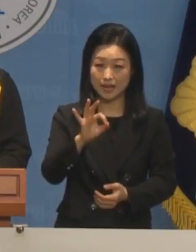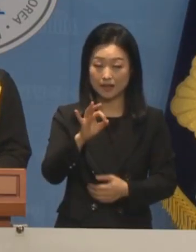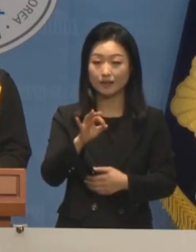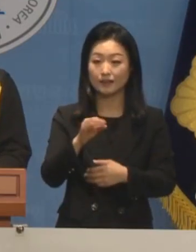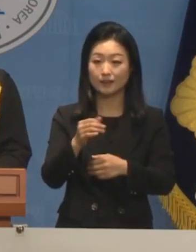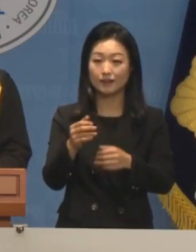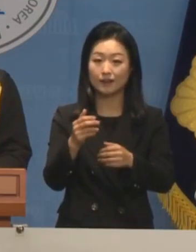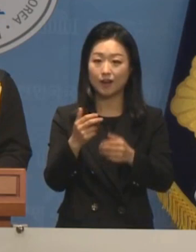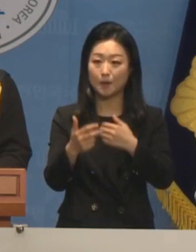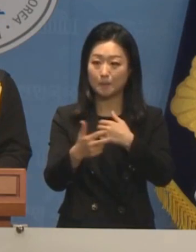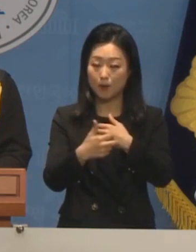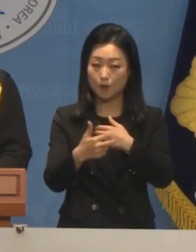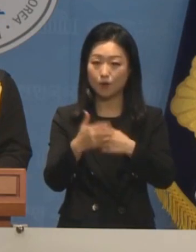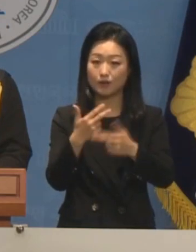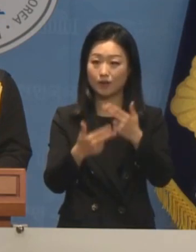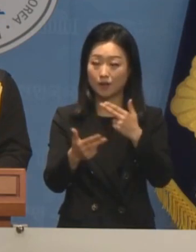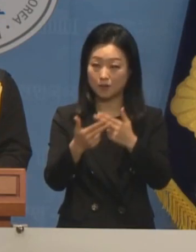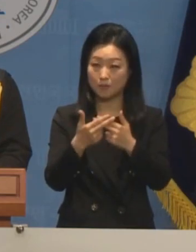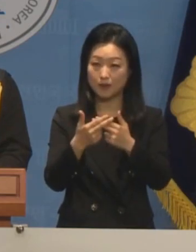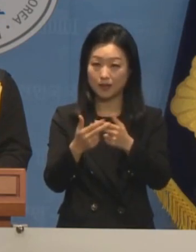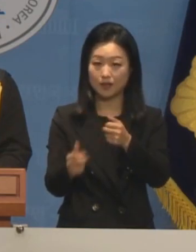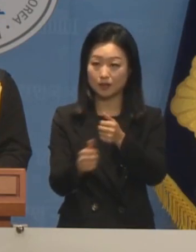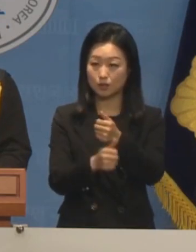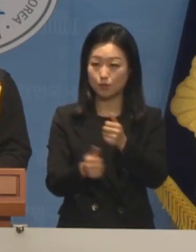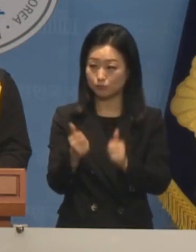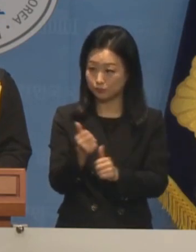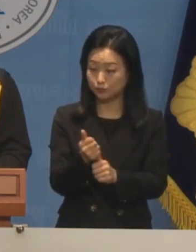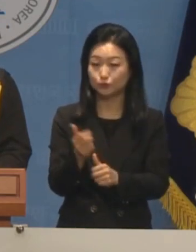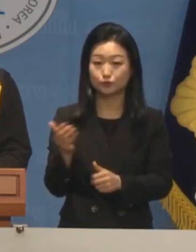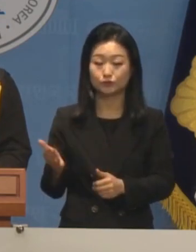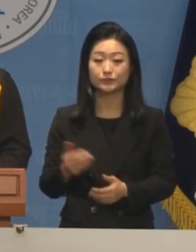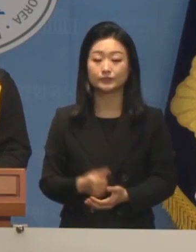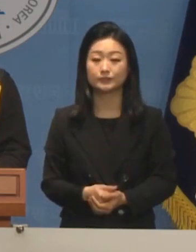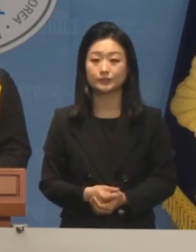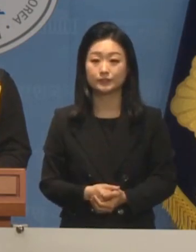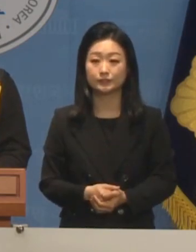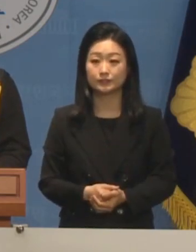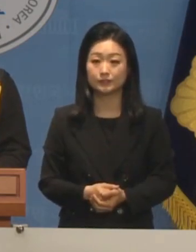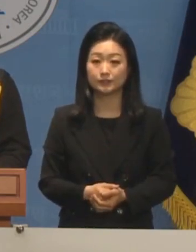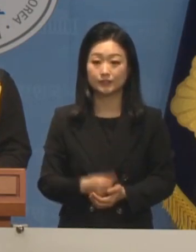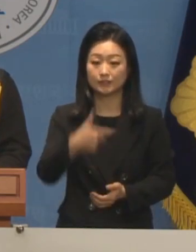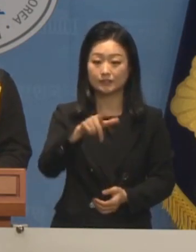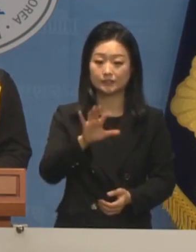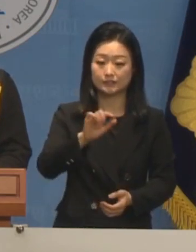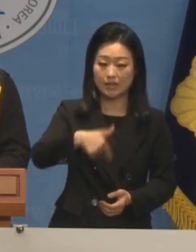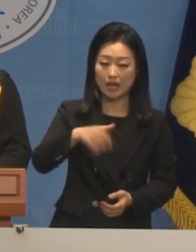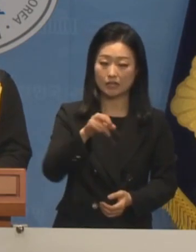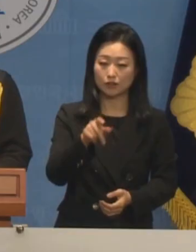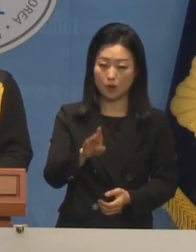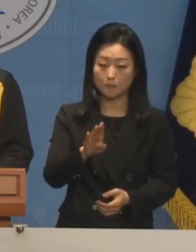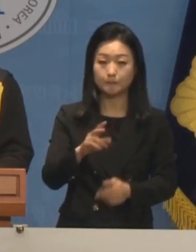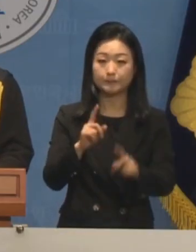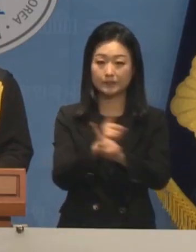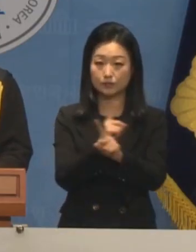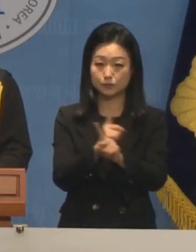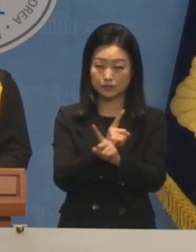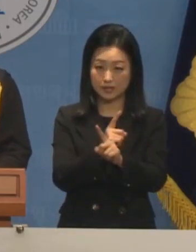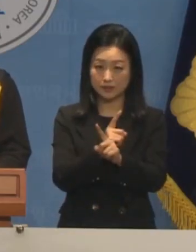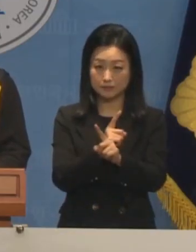위원회 박민희 의원님 참석하셨습니다 대한 자급 치료사 협회 윤하영 과장님